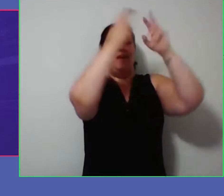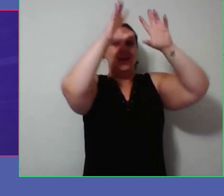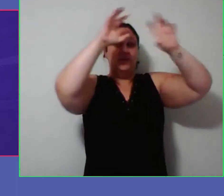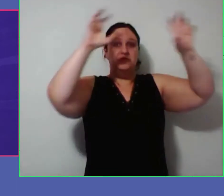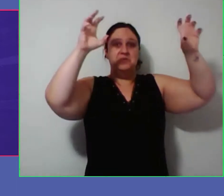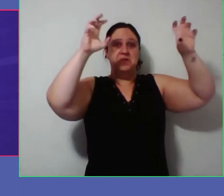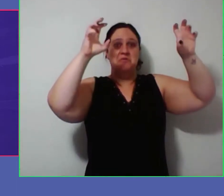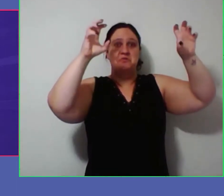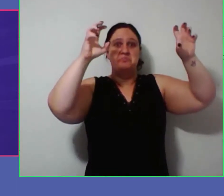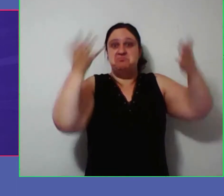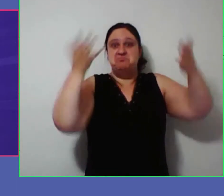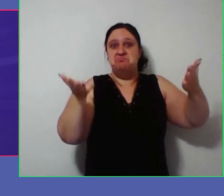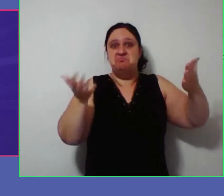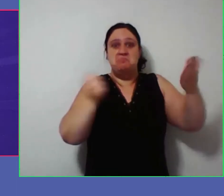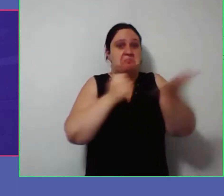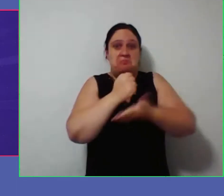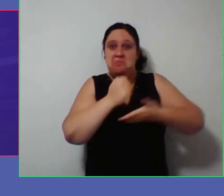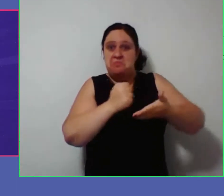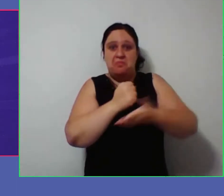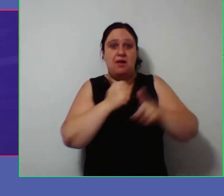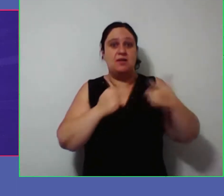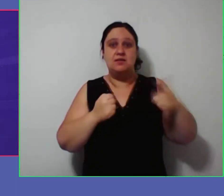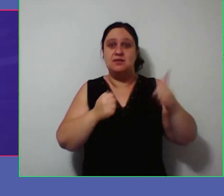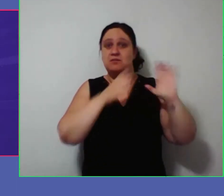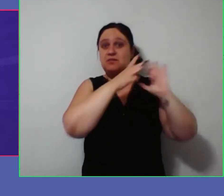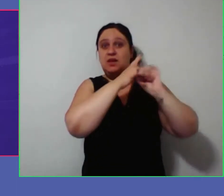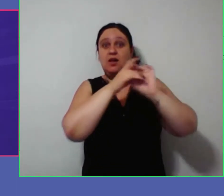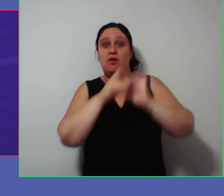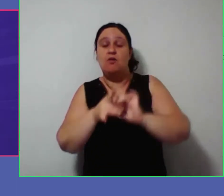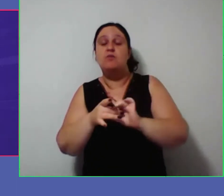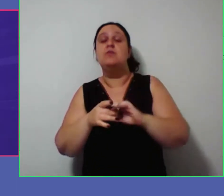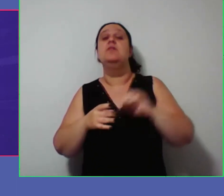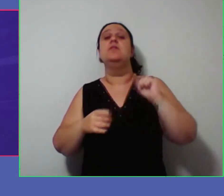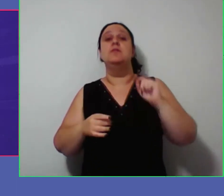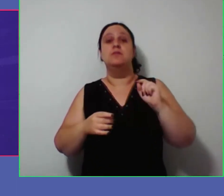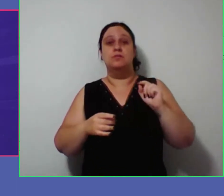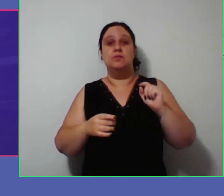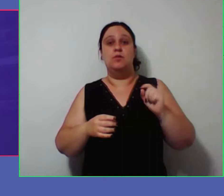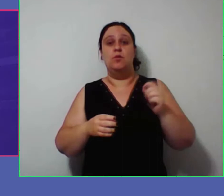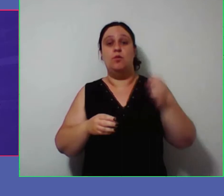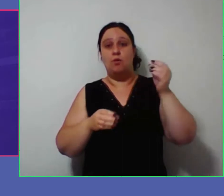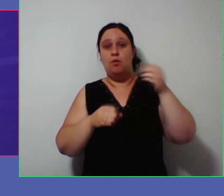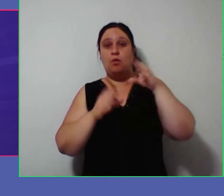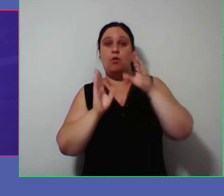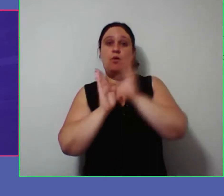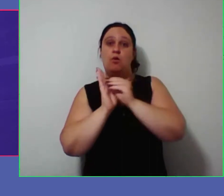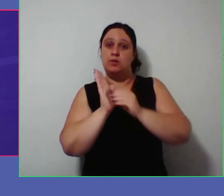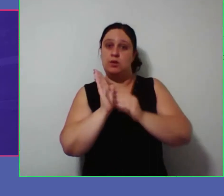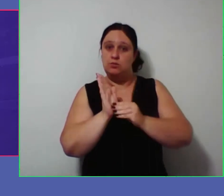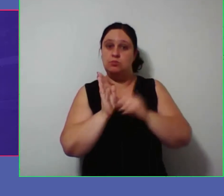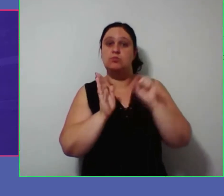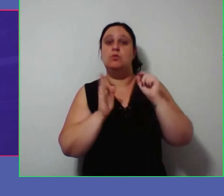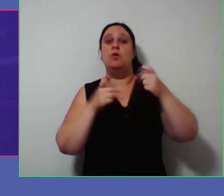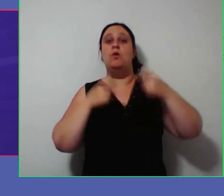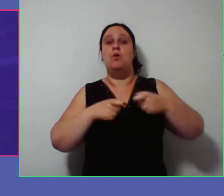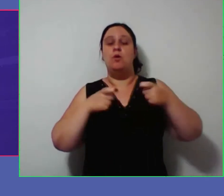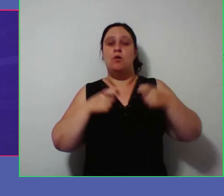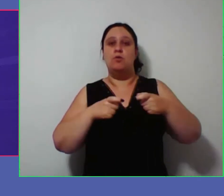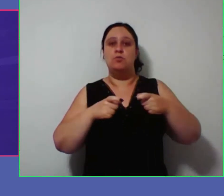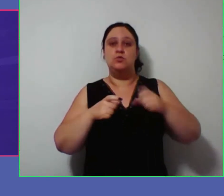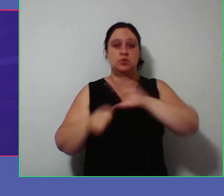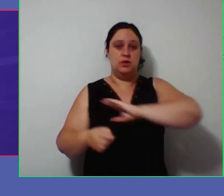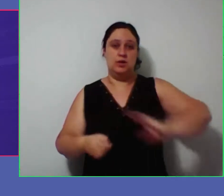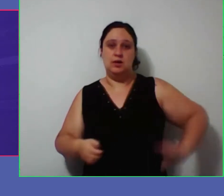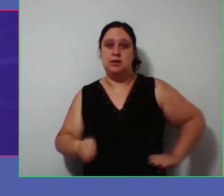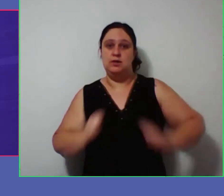essência, né, toda está em Cristo e a igreja. Foi em Cesareia de Filipe que veio a Pedro a